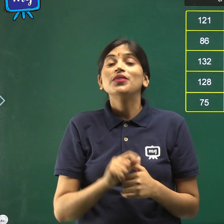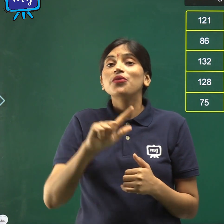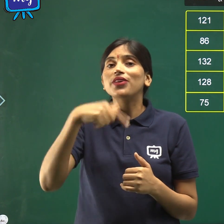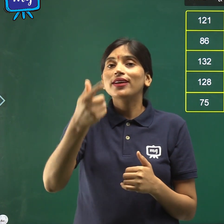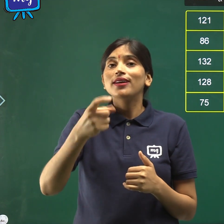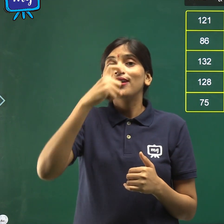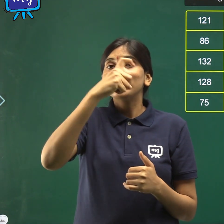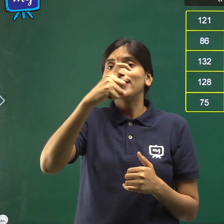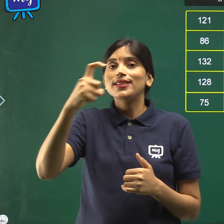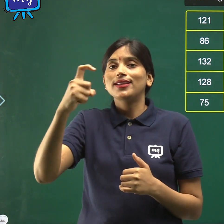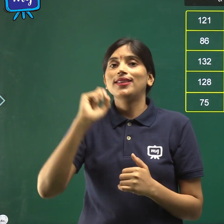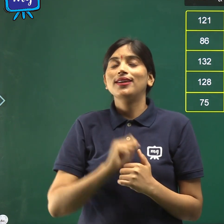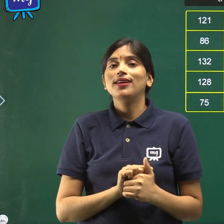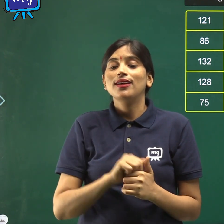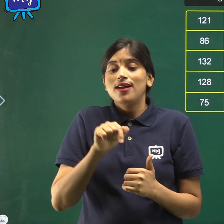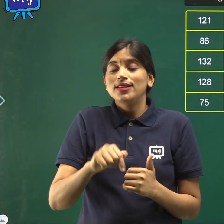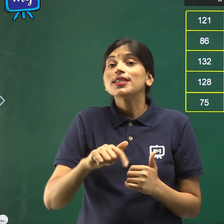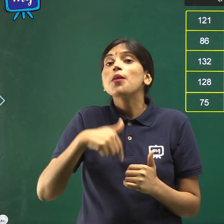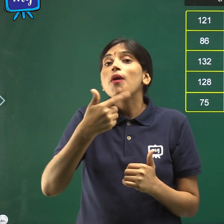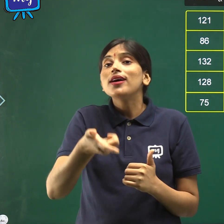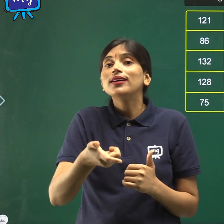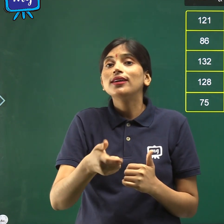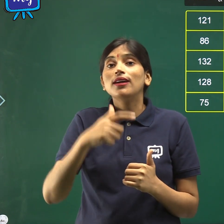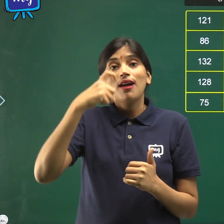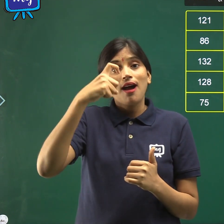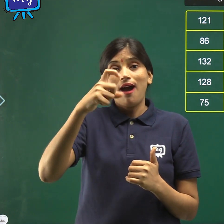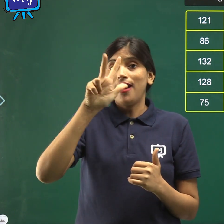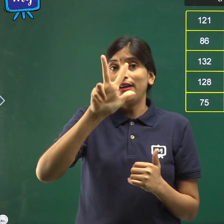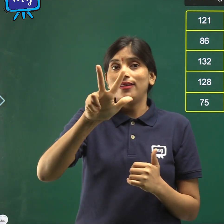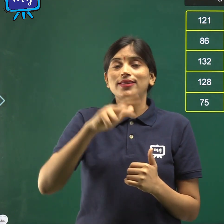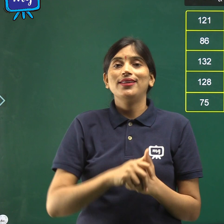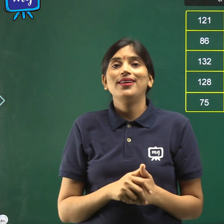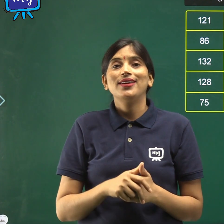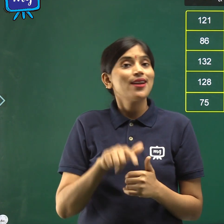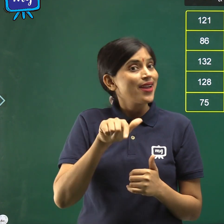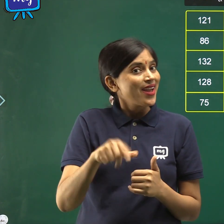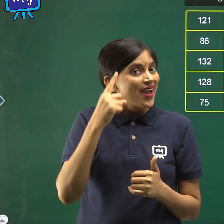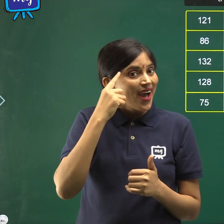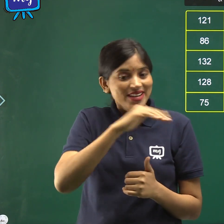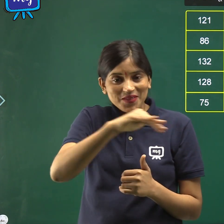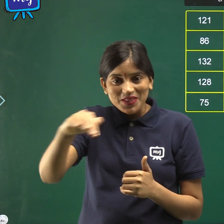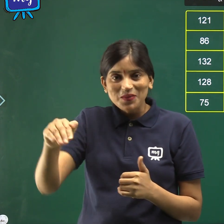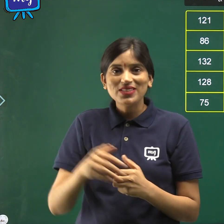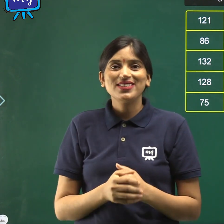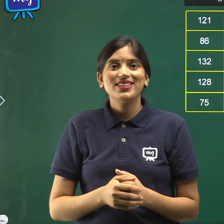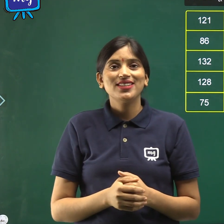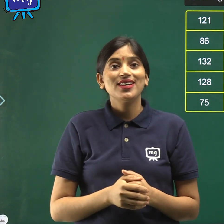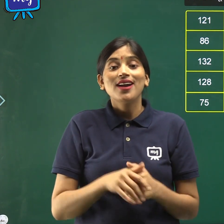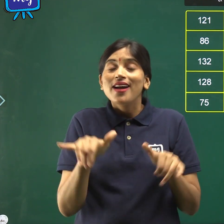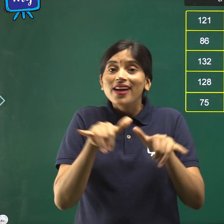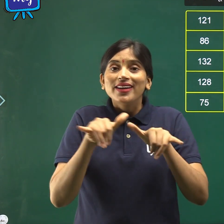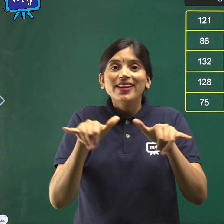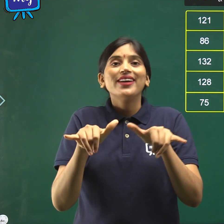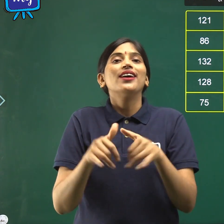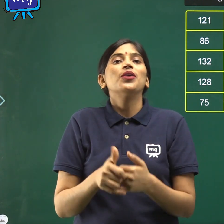फिर 77, इसके बाद 78। आया समझ में बच्चों? इसी तरह